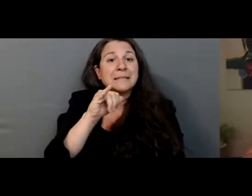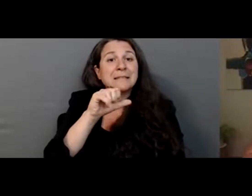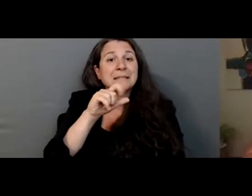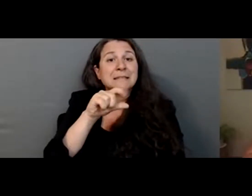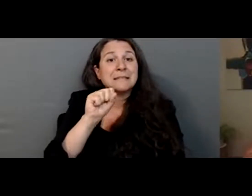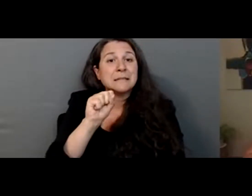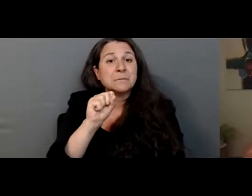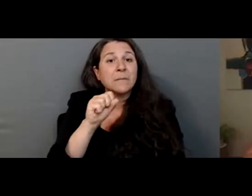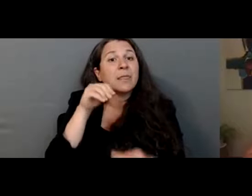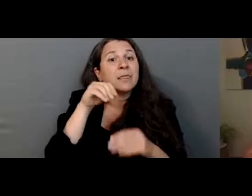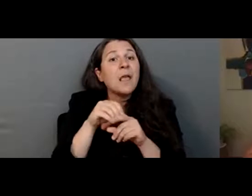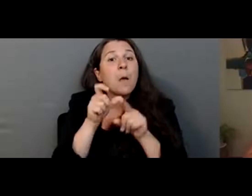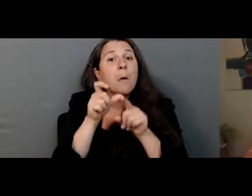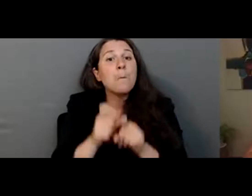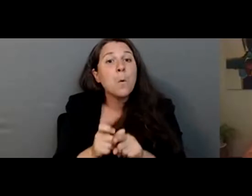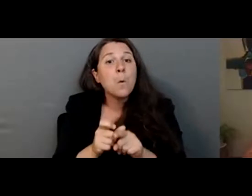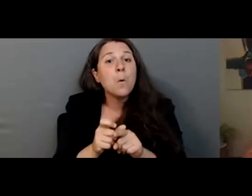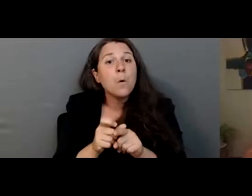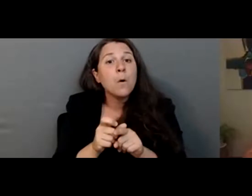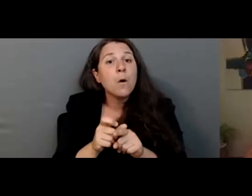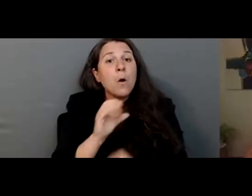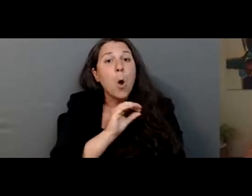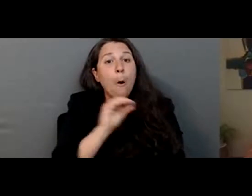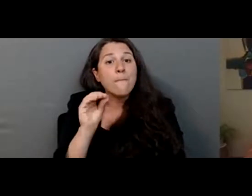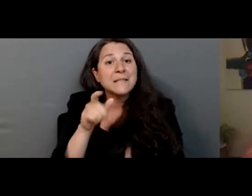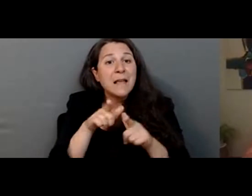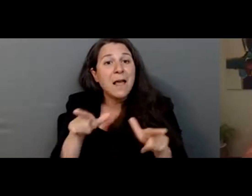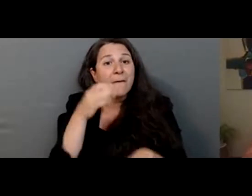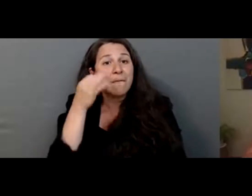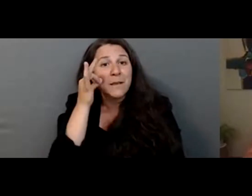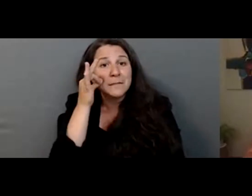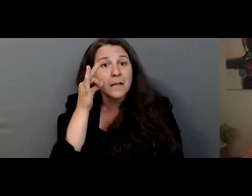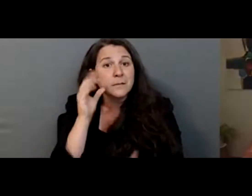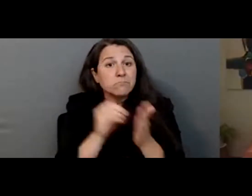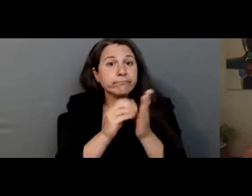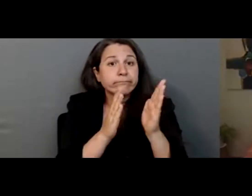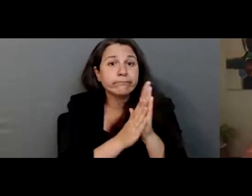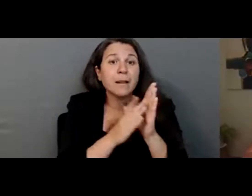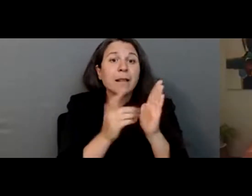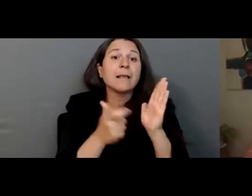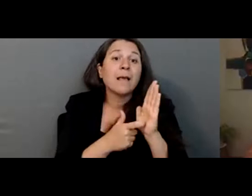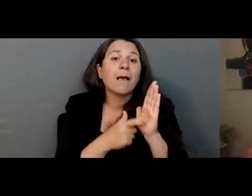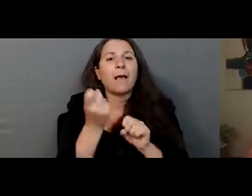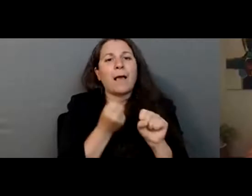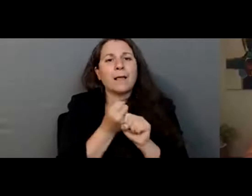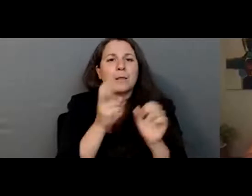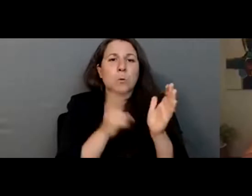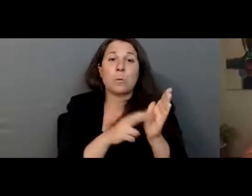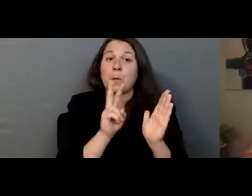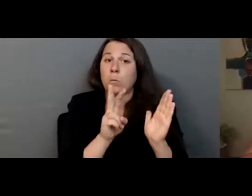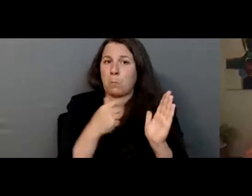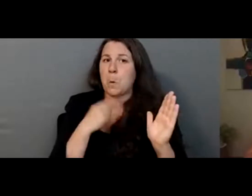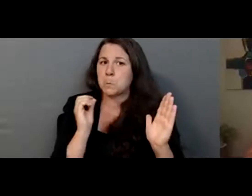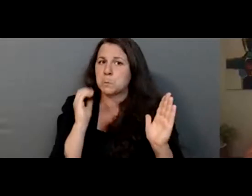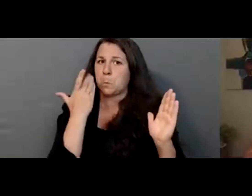depuis quand même 2002. La définition est problématique, elle est à peaufiner, mais c'était quand même un terme qui était là. Moi, j'étais très surprise